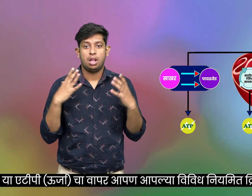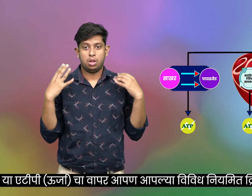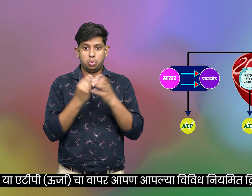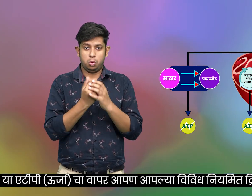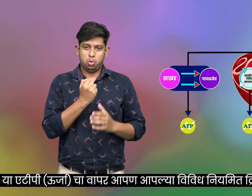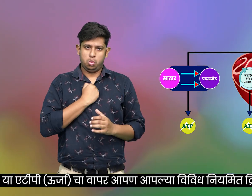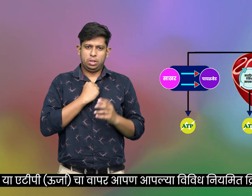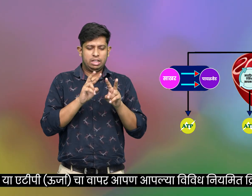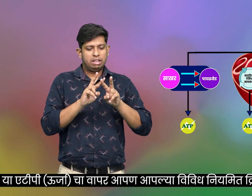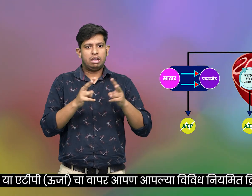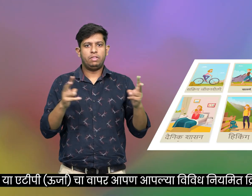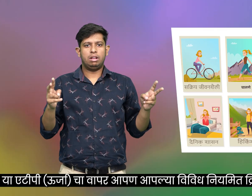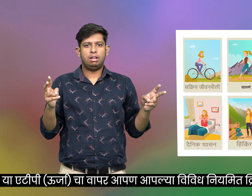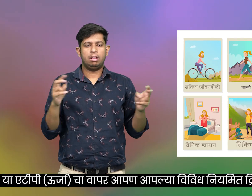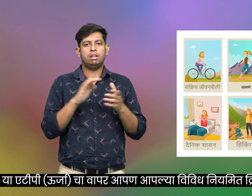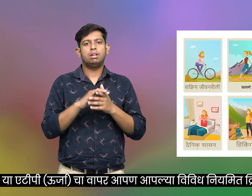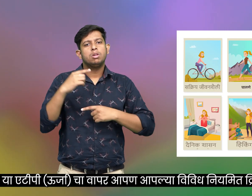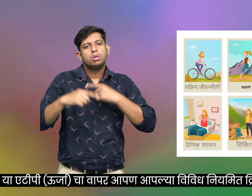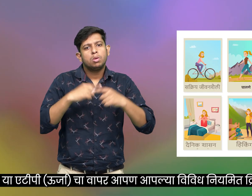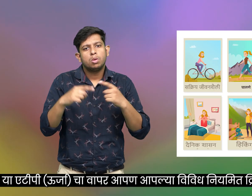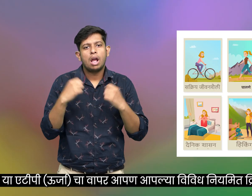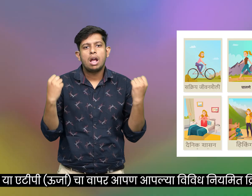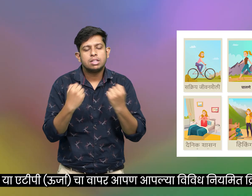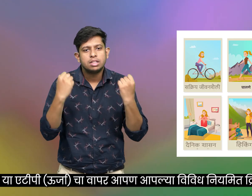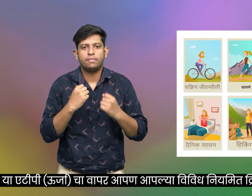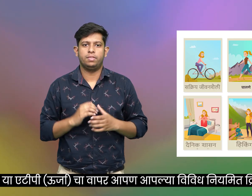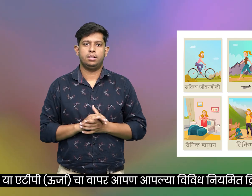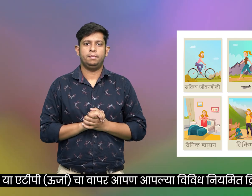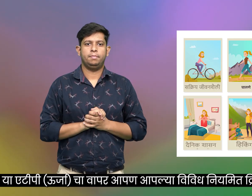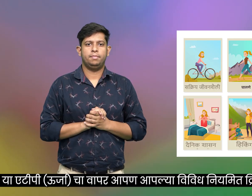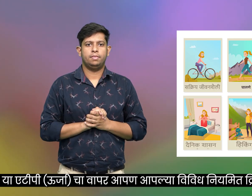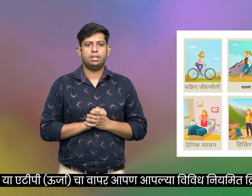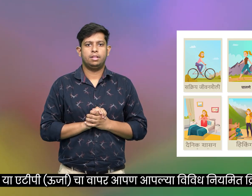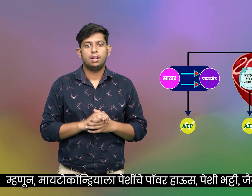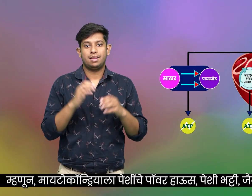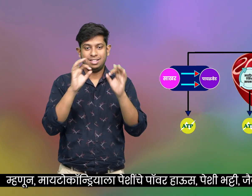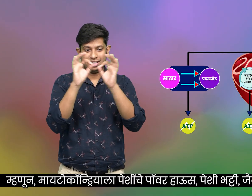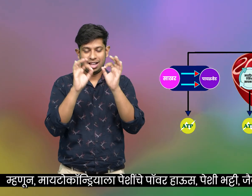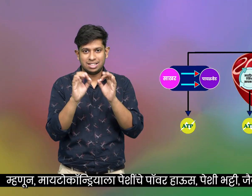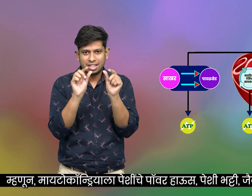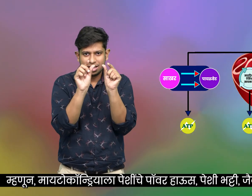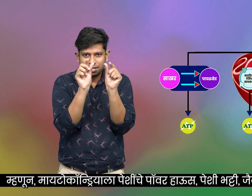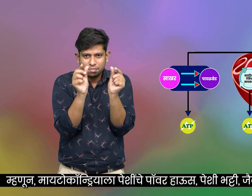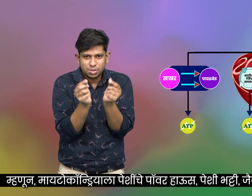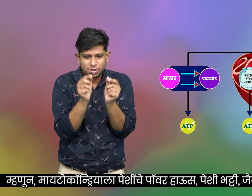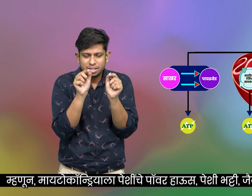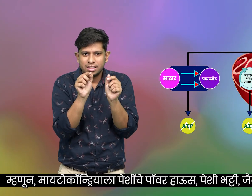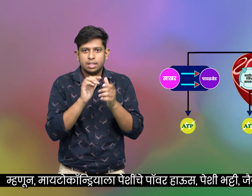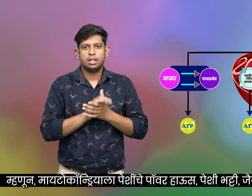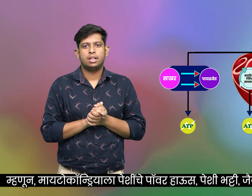ऊर्जाचा वापर आपण आपल्या विविध नियमित कार्यकलापासाठी करतो. म्हणून मायटोकॉन्ड्रियाला पेशींचा